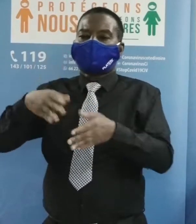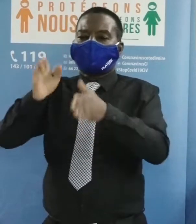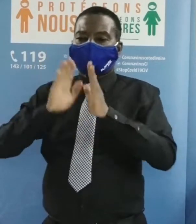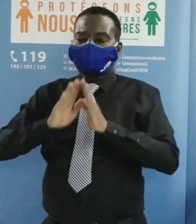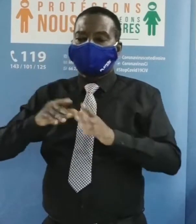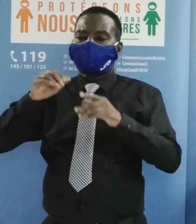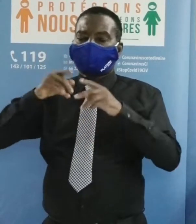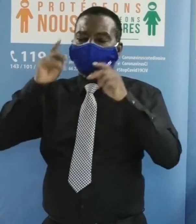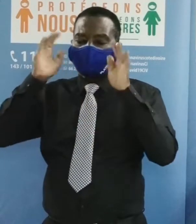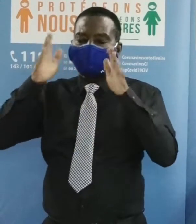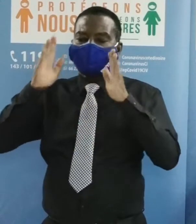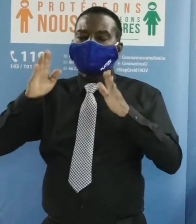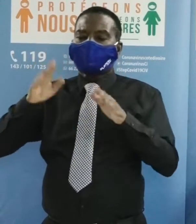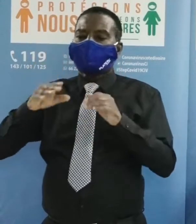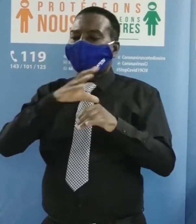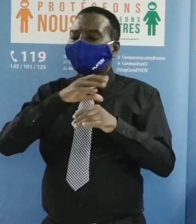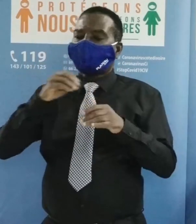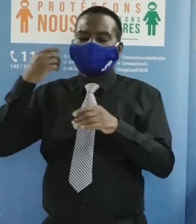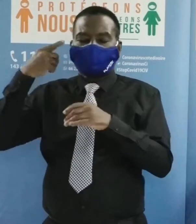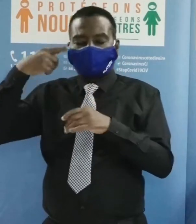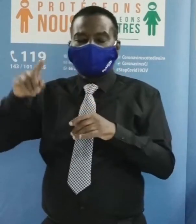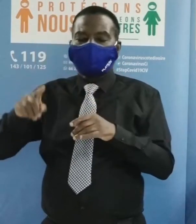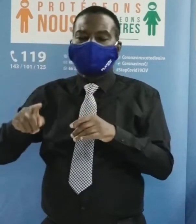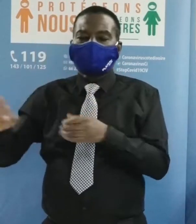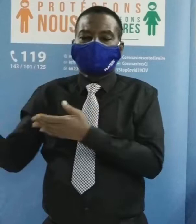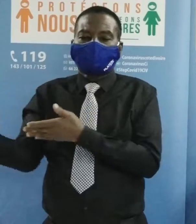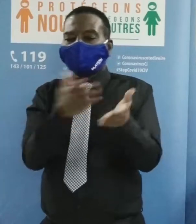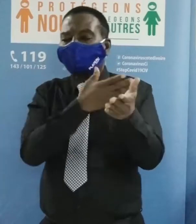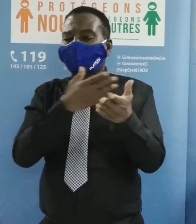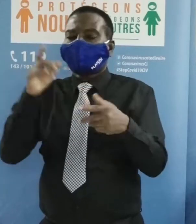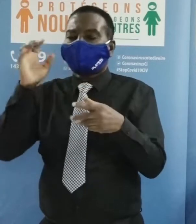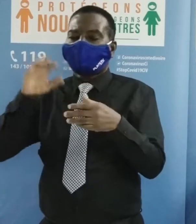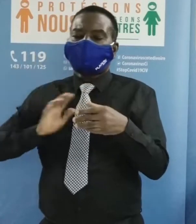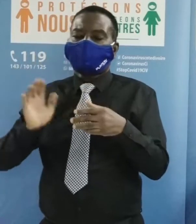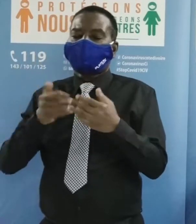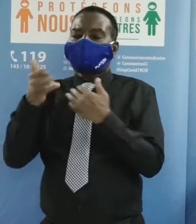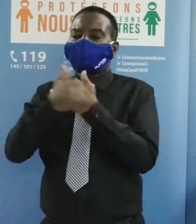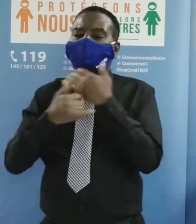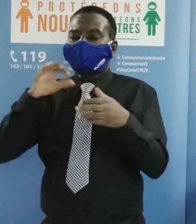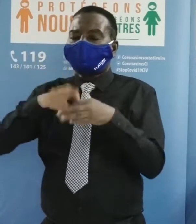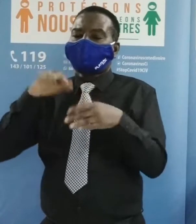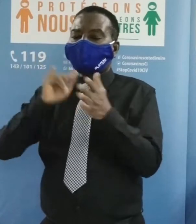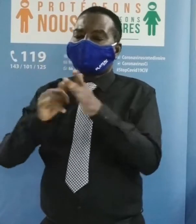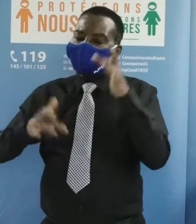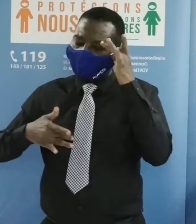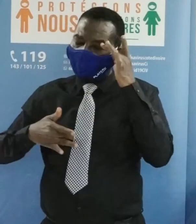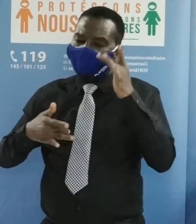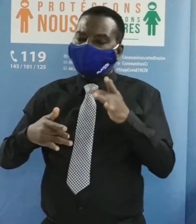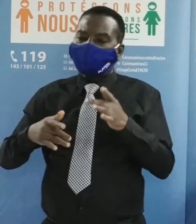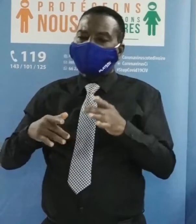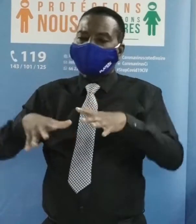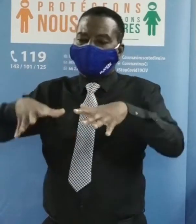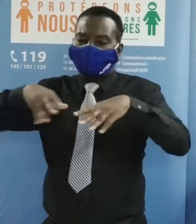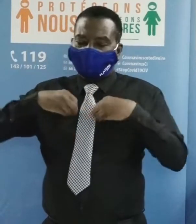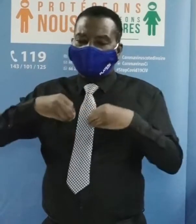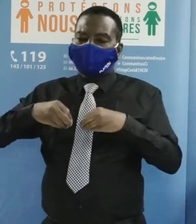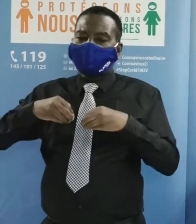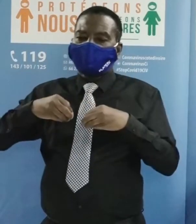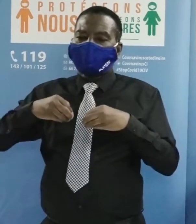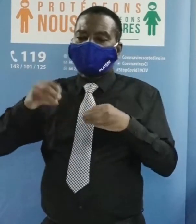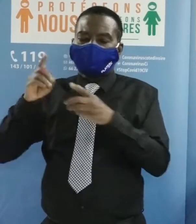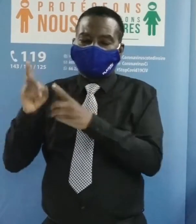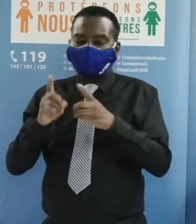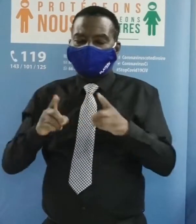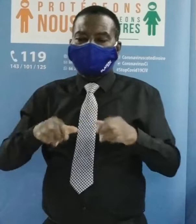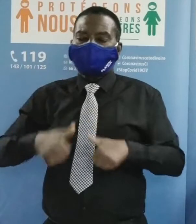et la prudence afin de débarrasser définitivement notre pays de cinq pandémie adoptant résolument ses